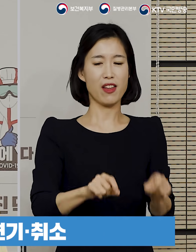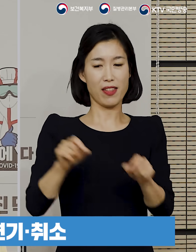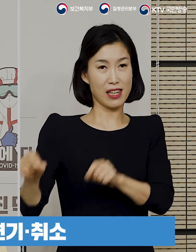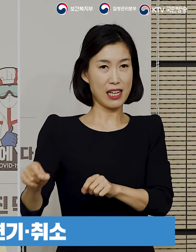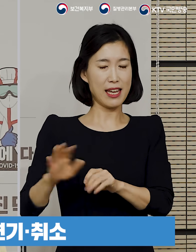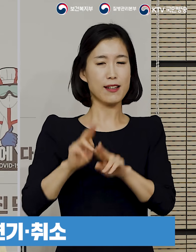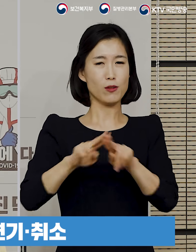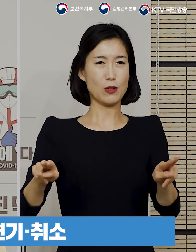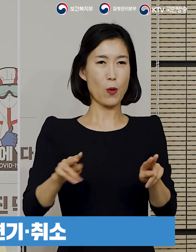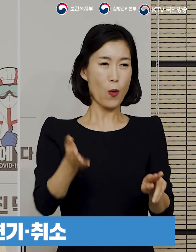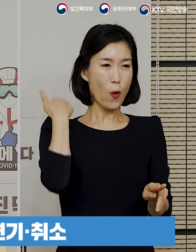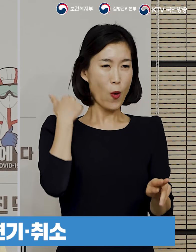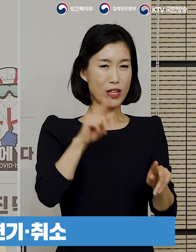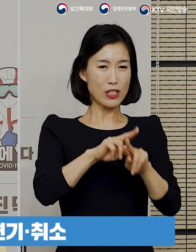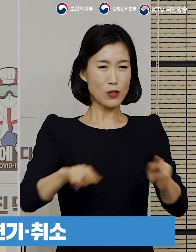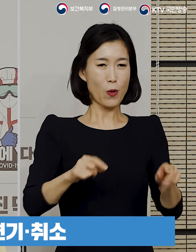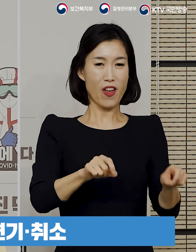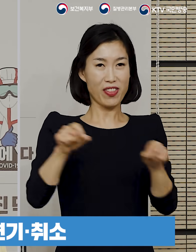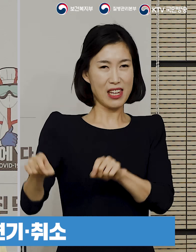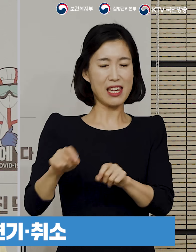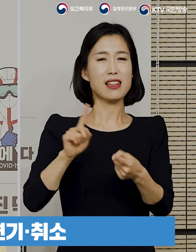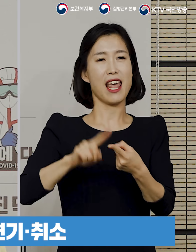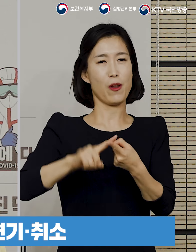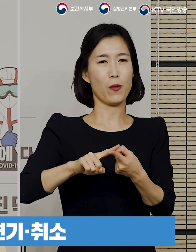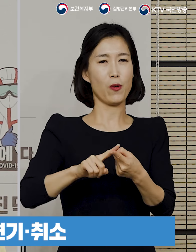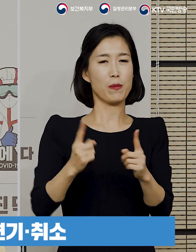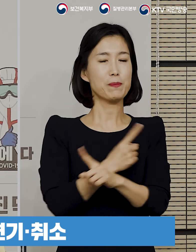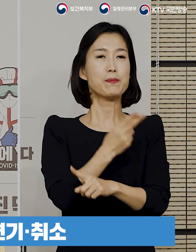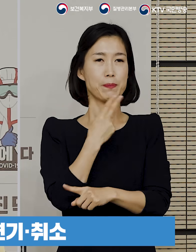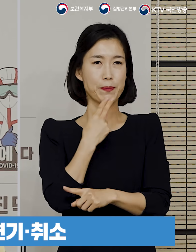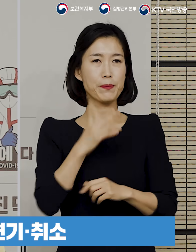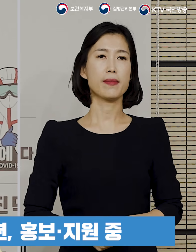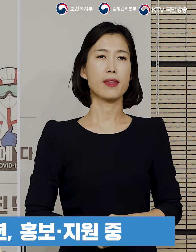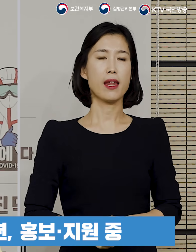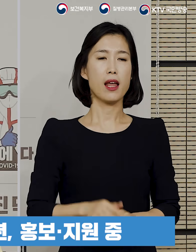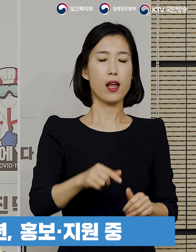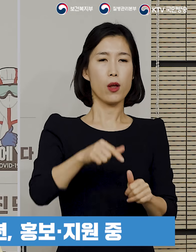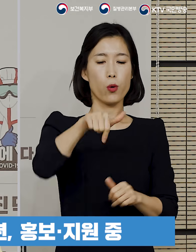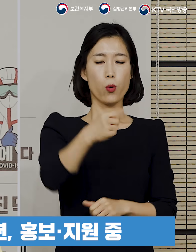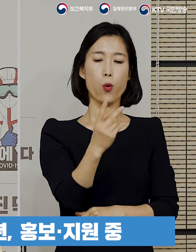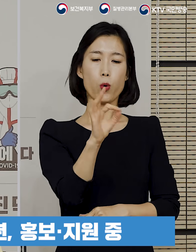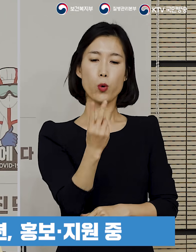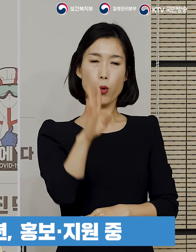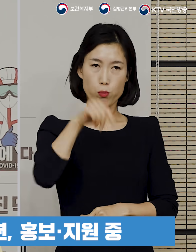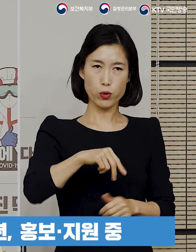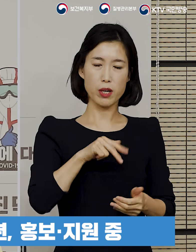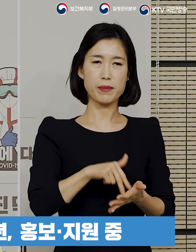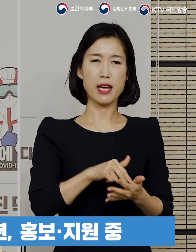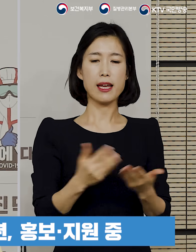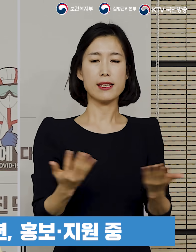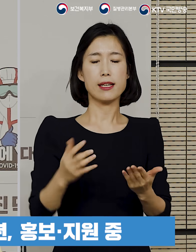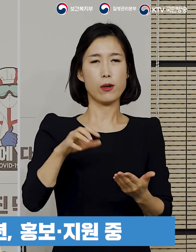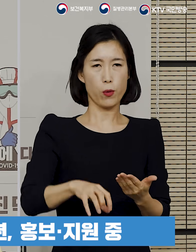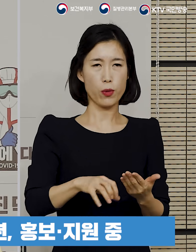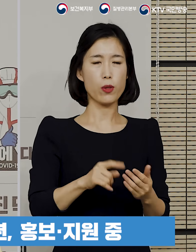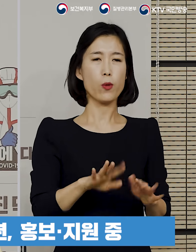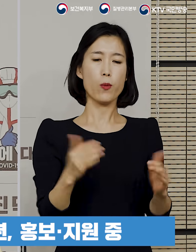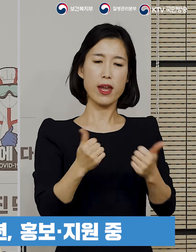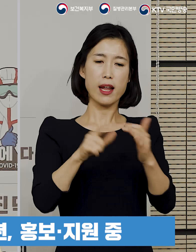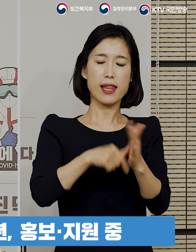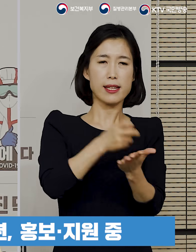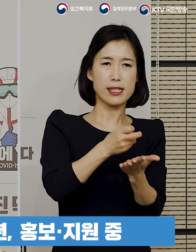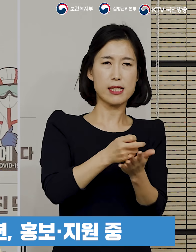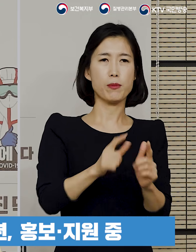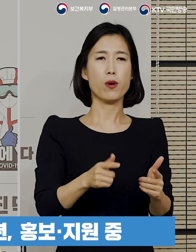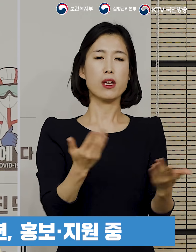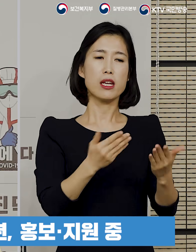위험성이 큰 경우 연기 취소하는 지금까지의 기조를 유지합니다. 고용부는 사업장 지침과 회의 지침을